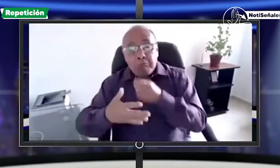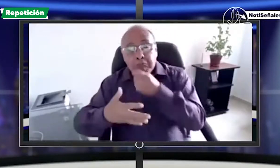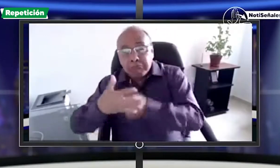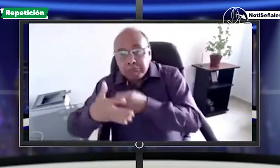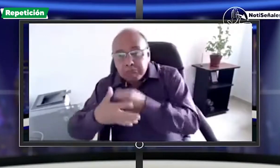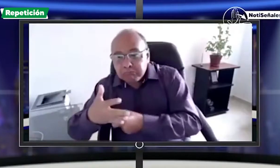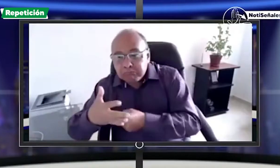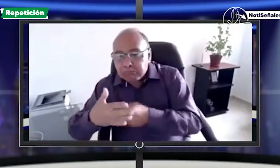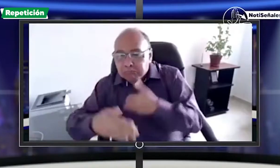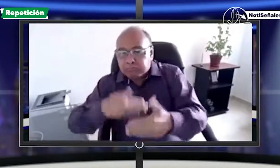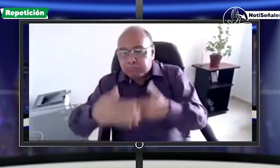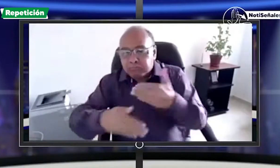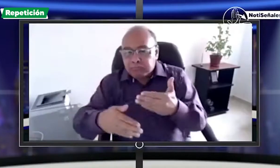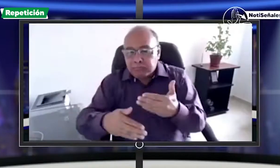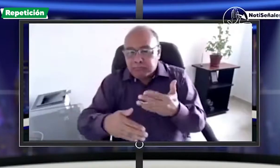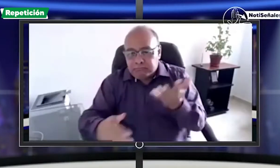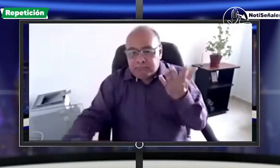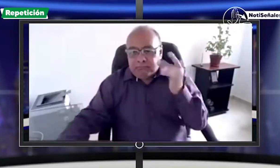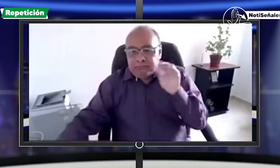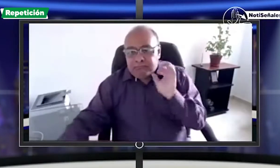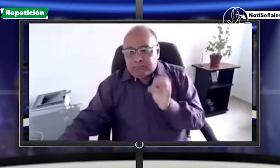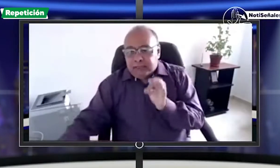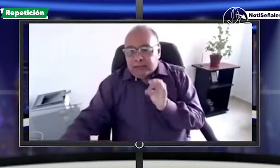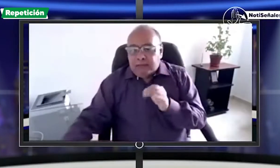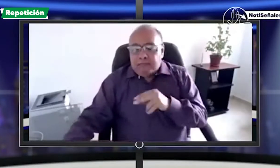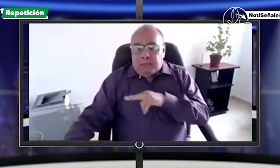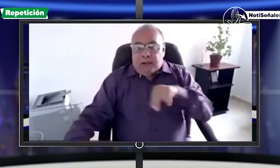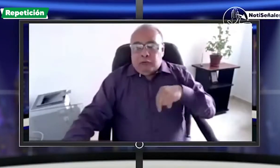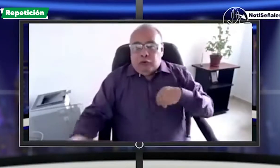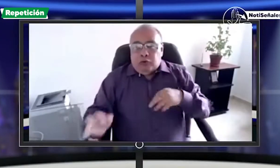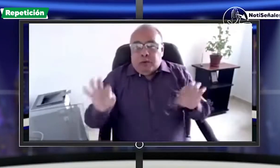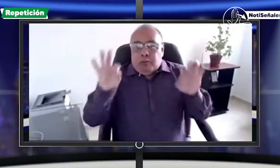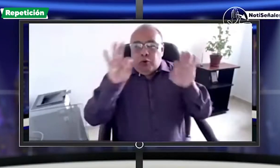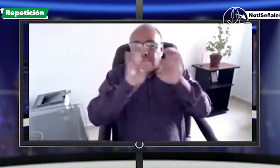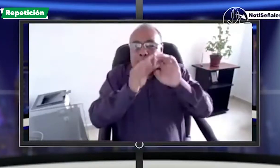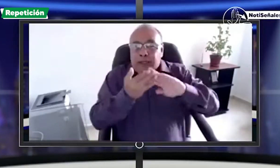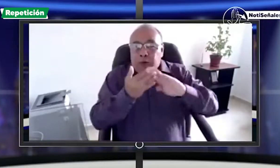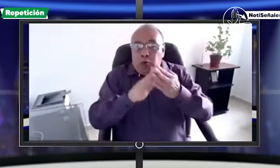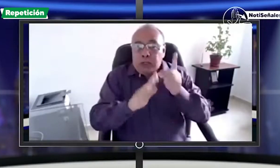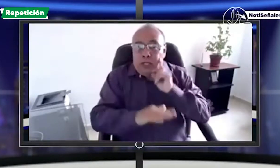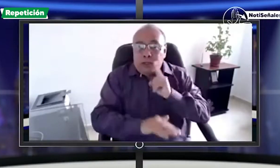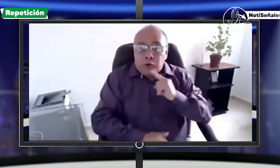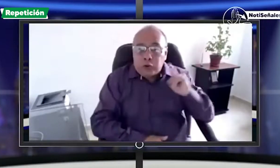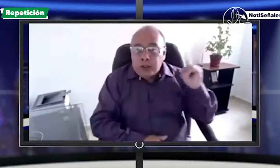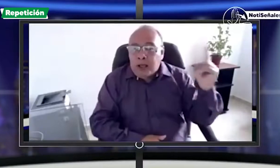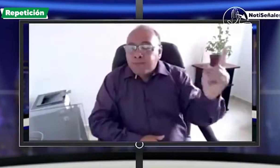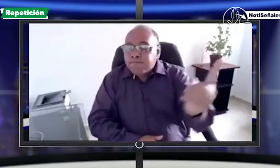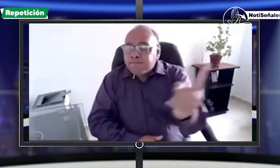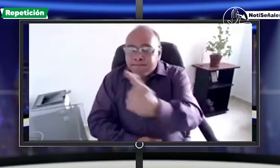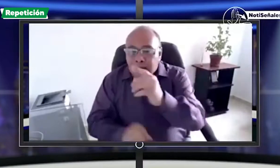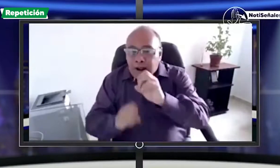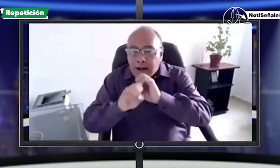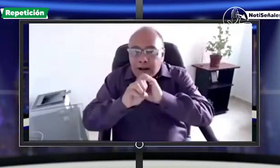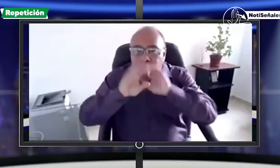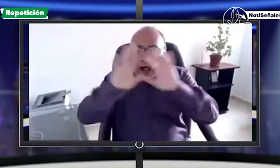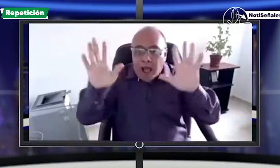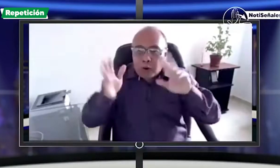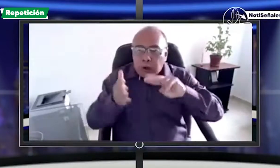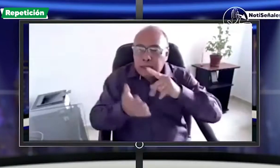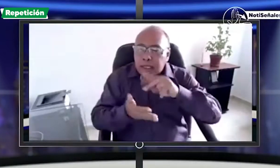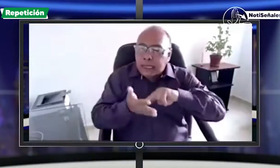cambios o correcciones a la información que se haya presentado. Para nosotros lo más